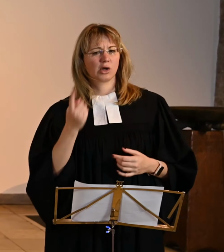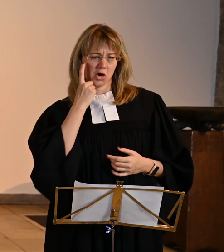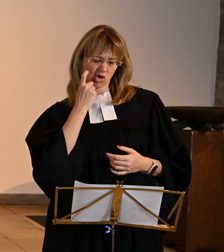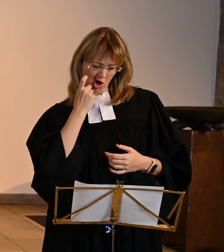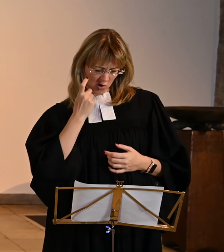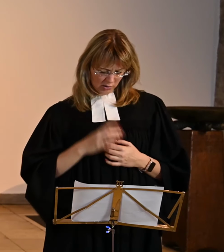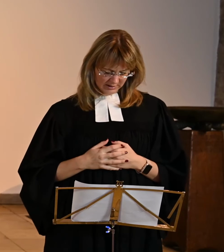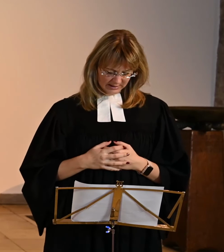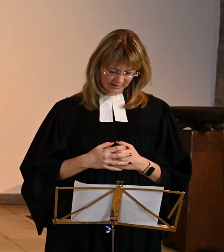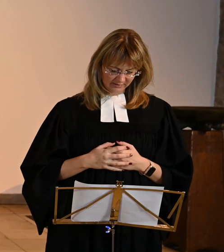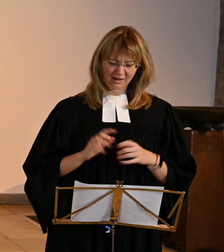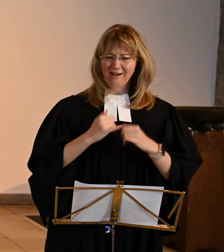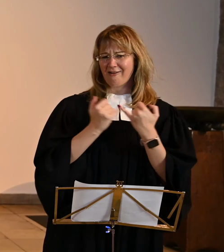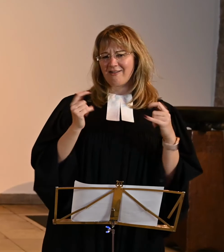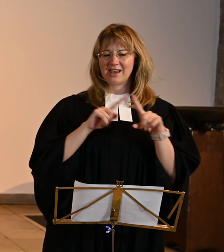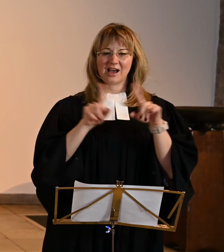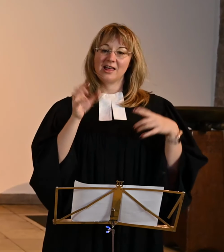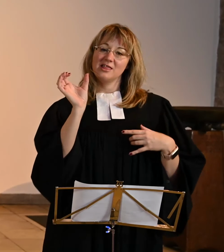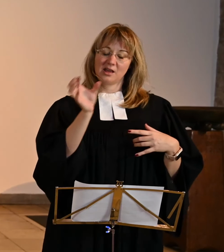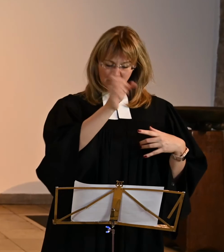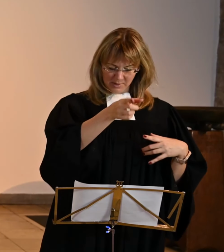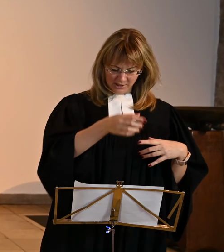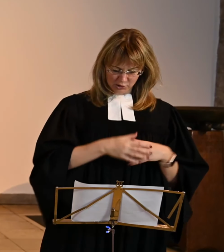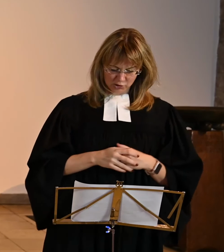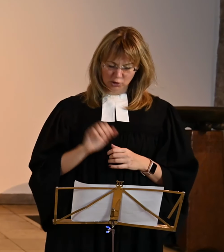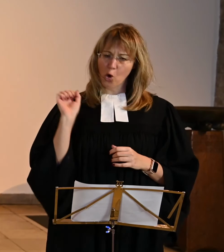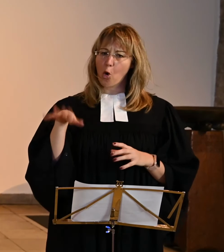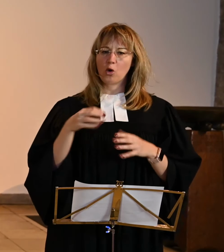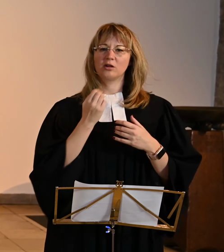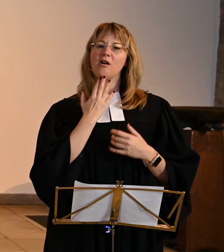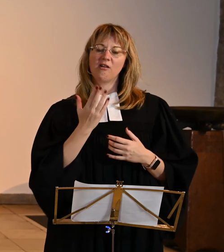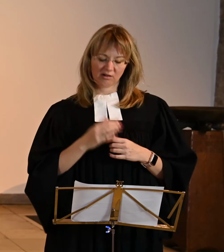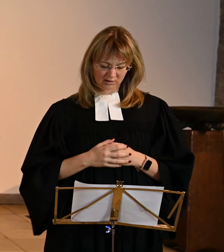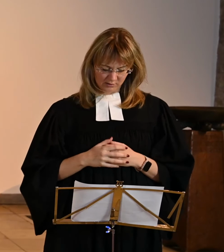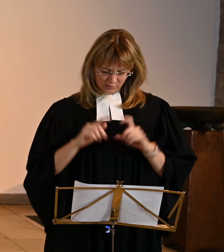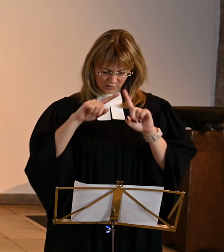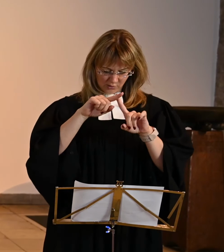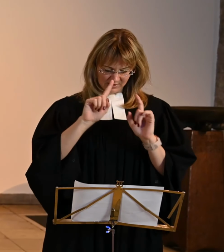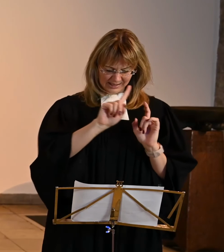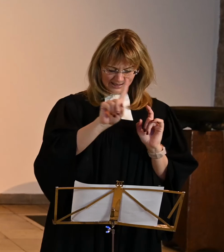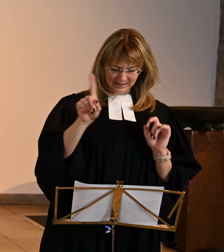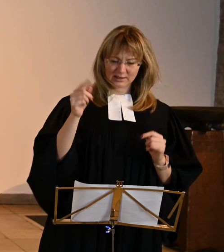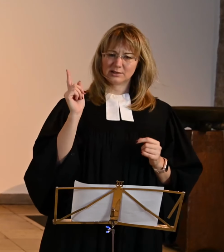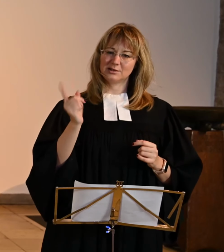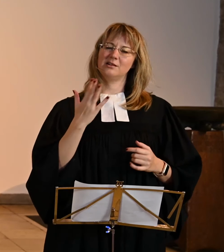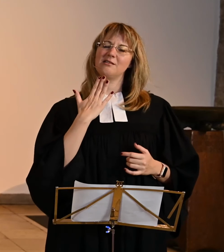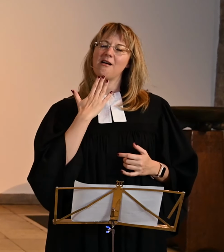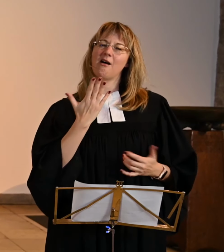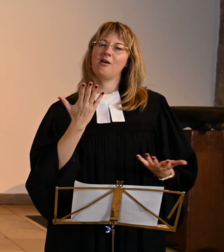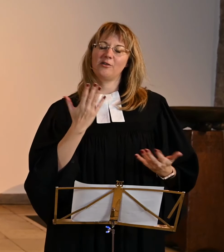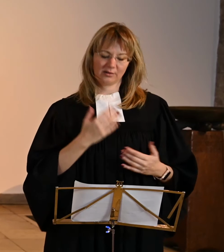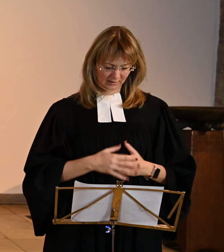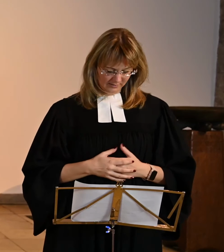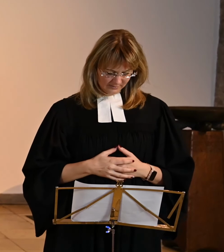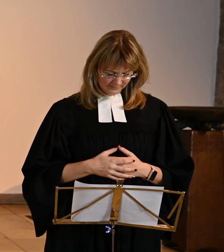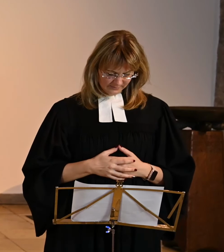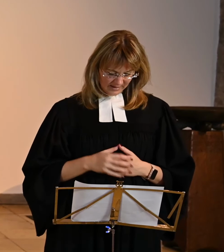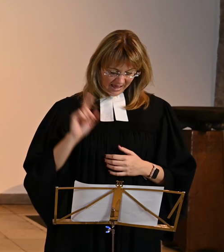wie die anderen, die keine Hoffnung haben. Wenn Jesus, und das ist unser